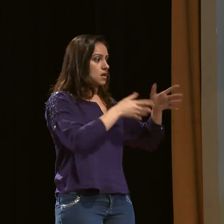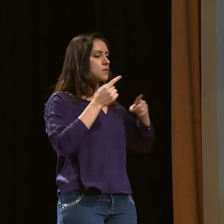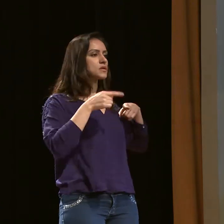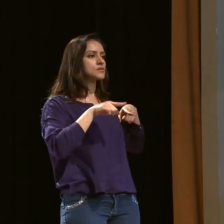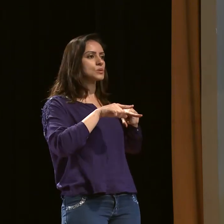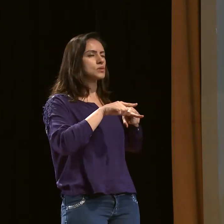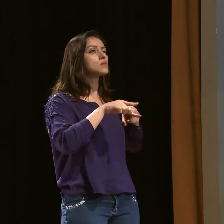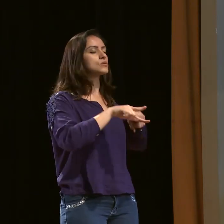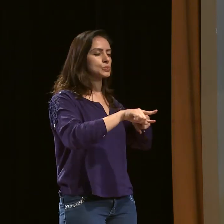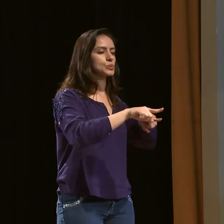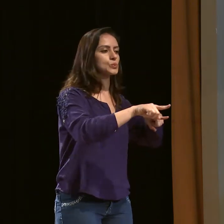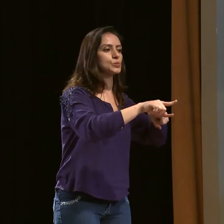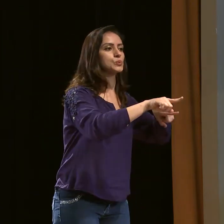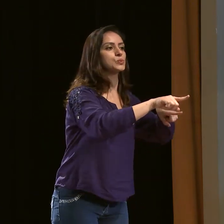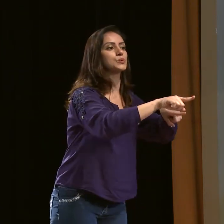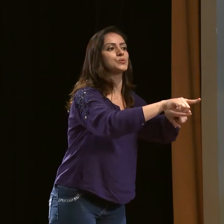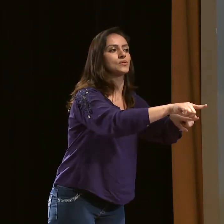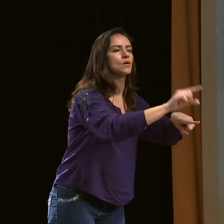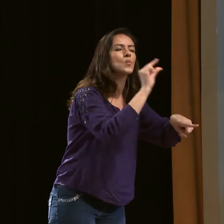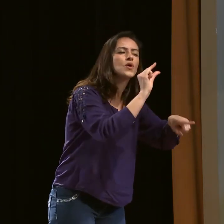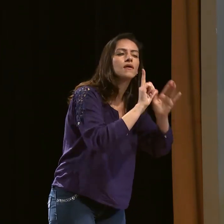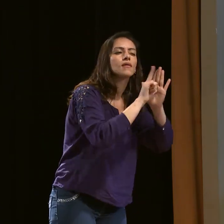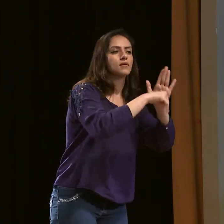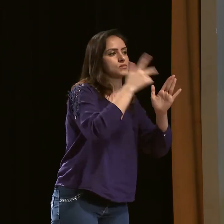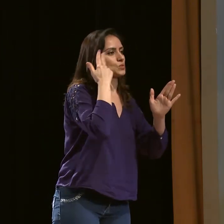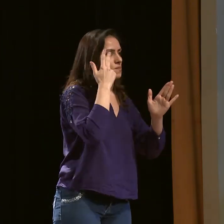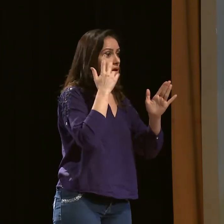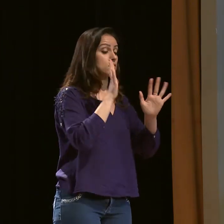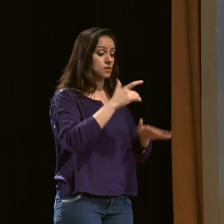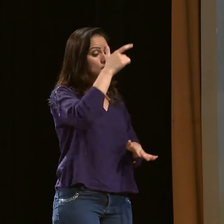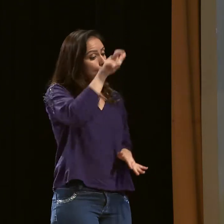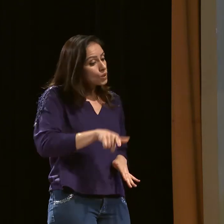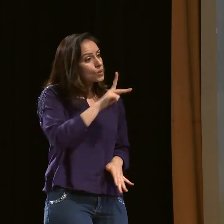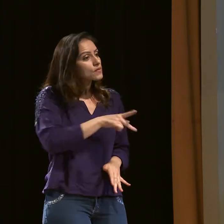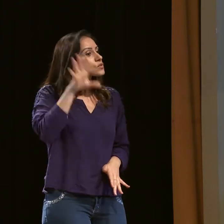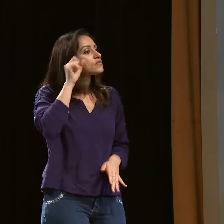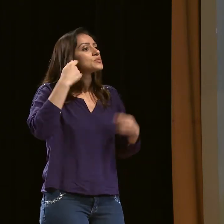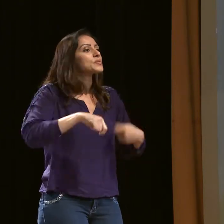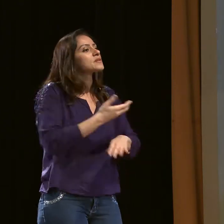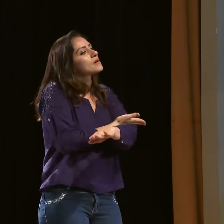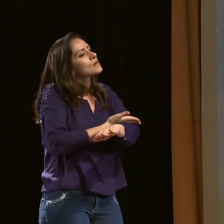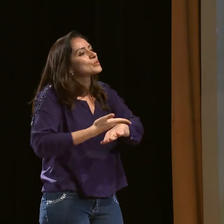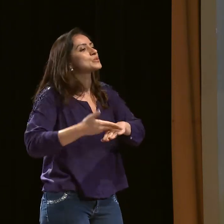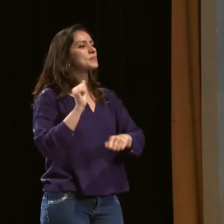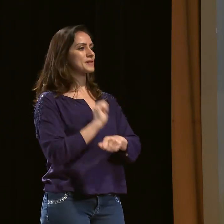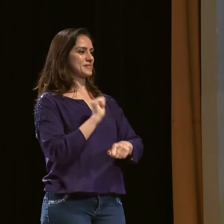fala e a língua de sinais elas não andam ao mesmo tempo, né? Existe um tempo de demora, um tempo de atraso, a gente sabe que isso é normal. E o professor, ele precisa ter